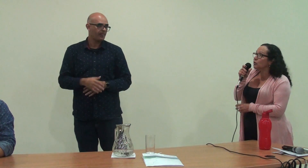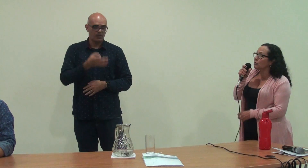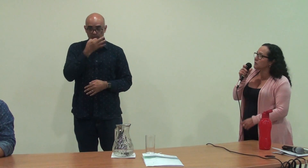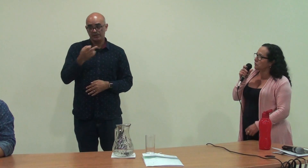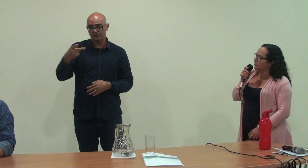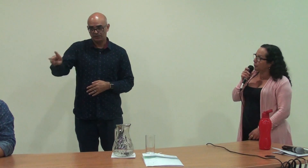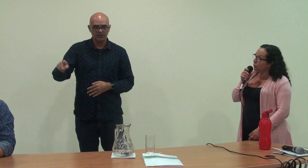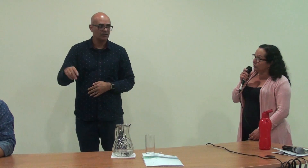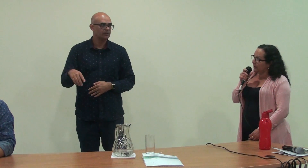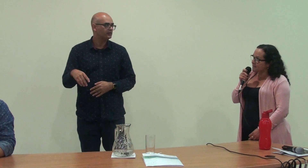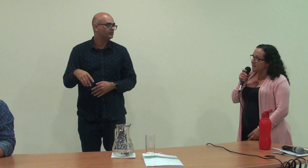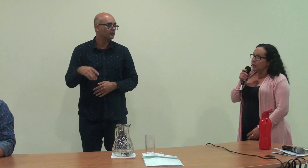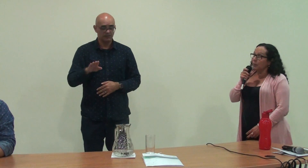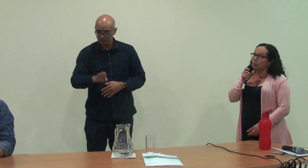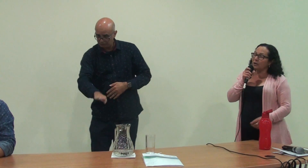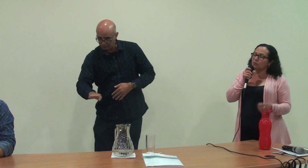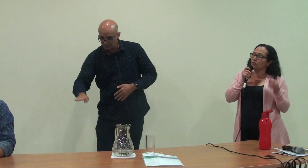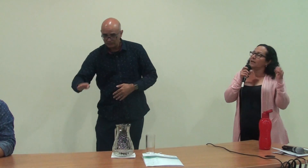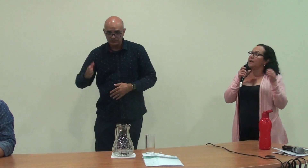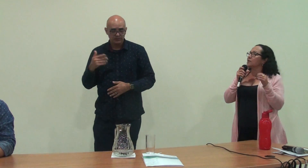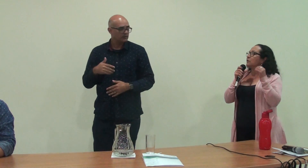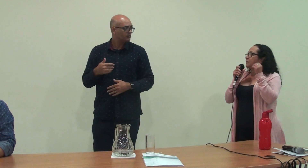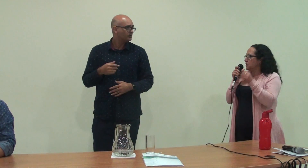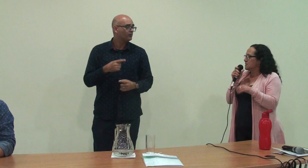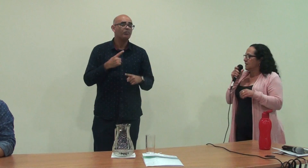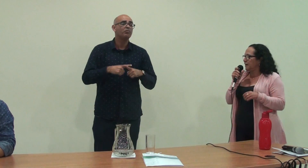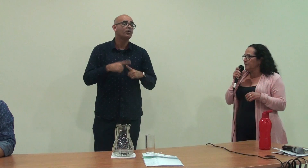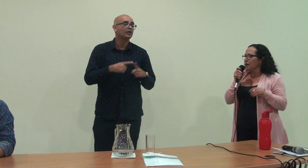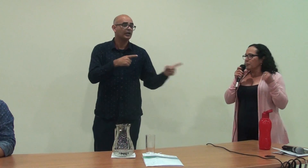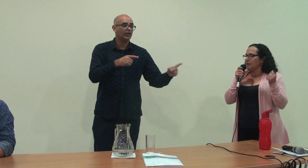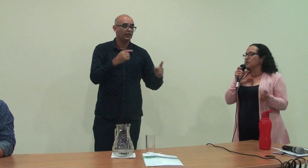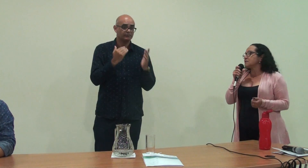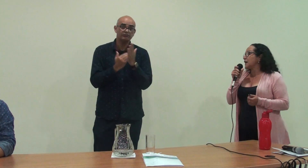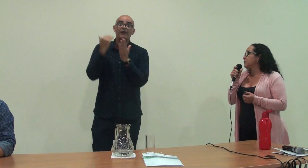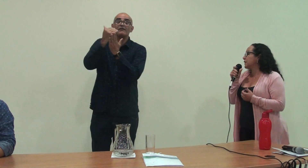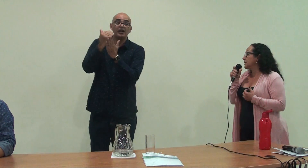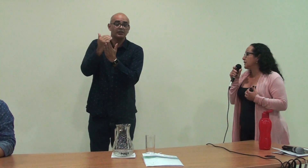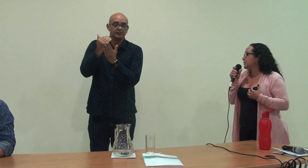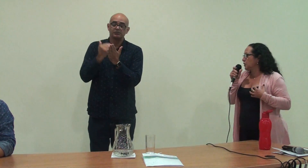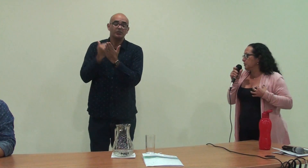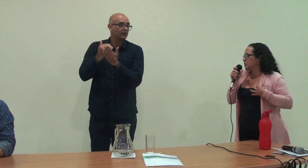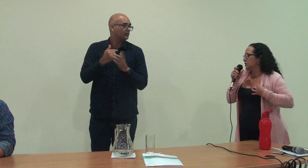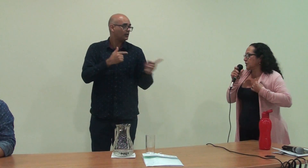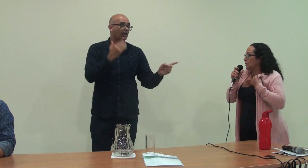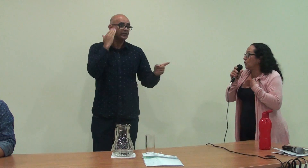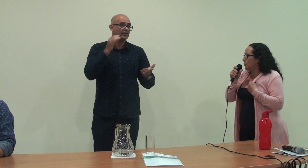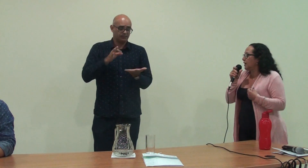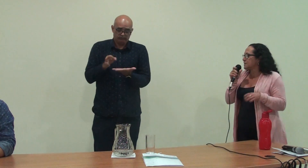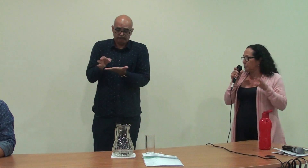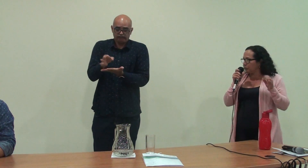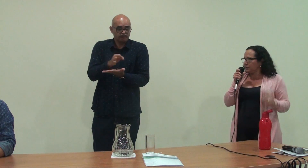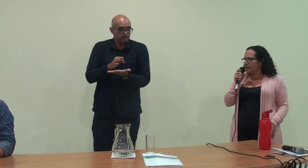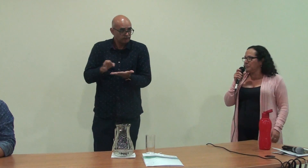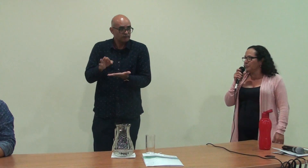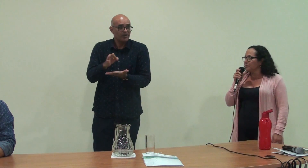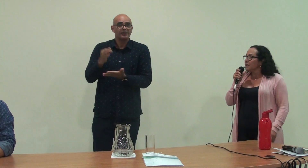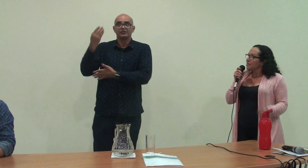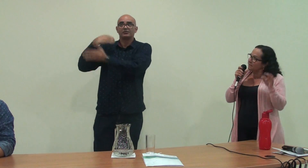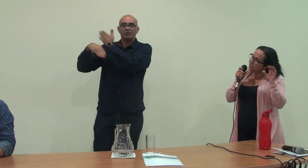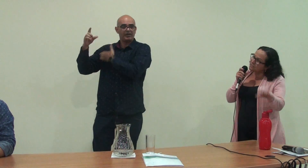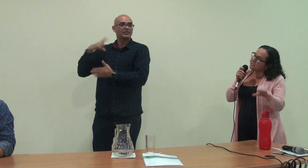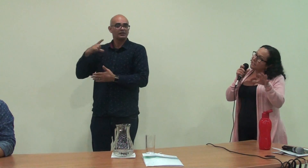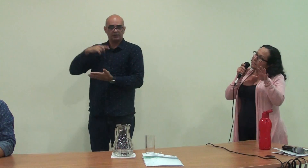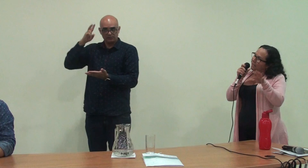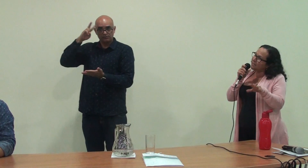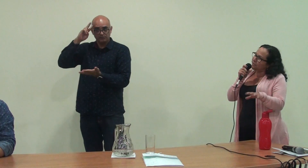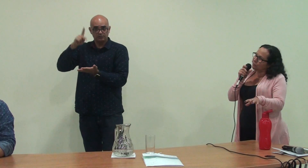pontuou muito ali sobre português. Mas por que eu estou querendo enfatizar? Porque a gente sabe que Diamantina criou o CAS há pouco tempo, e